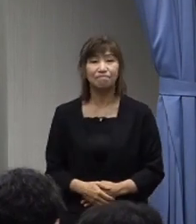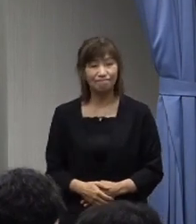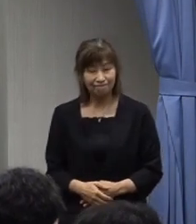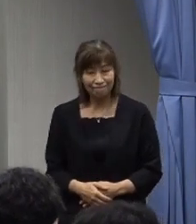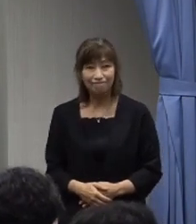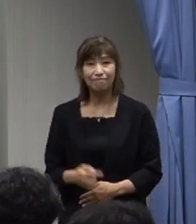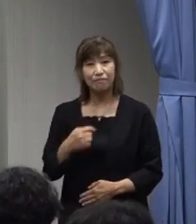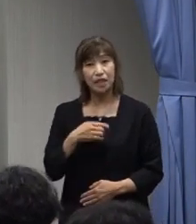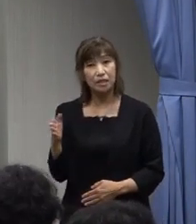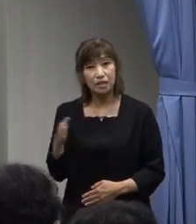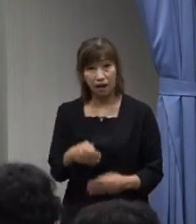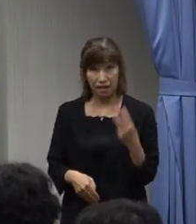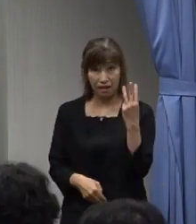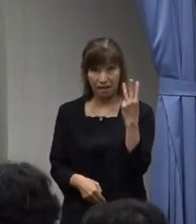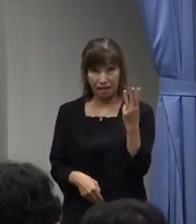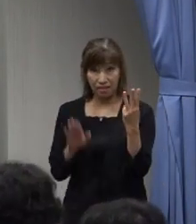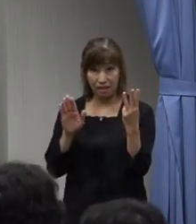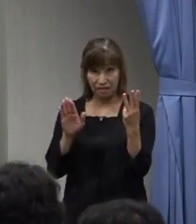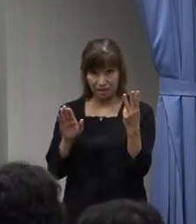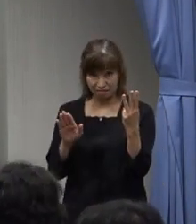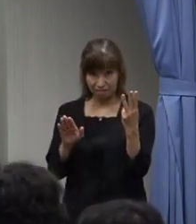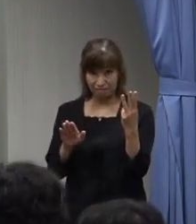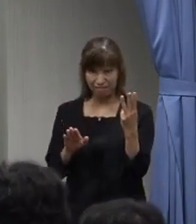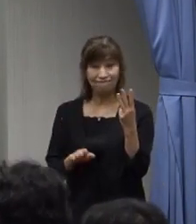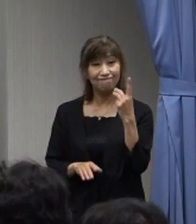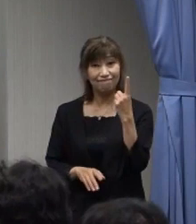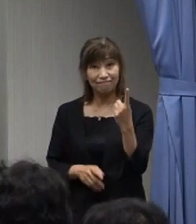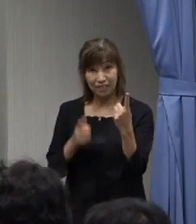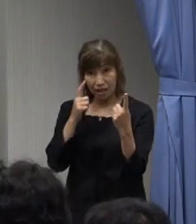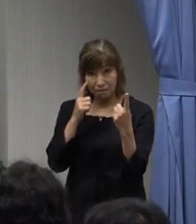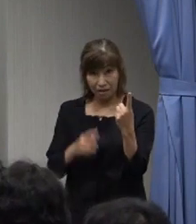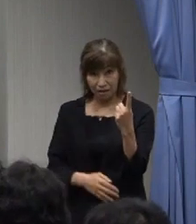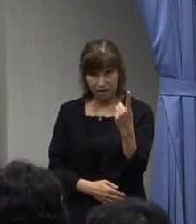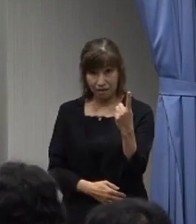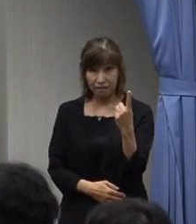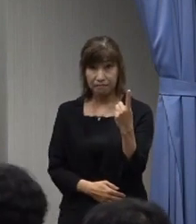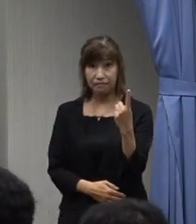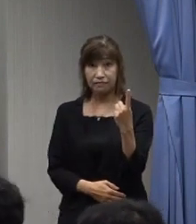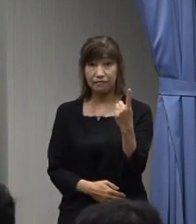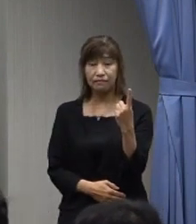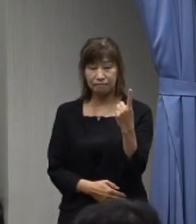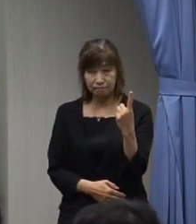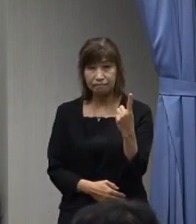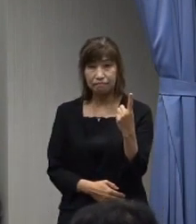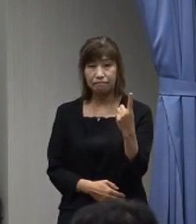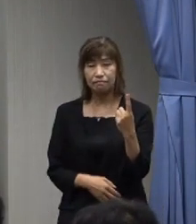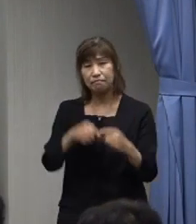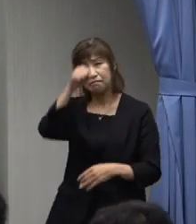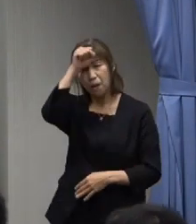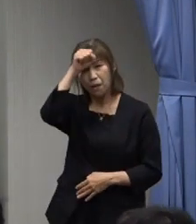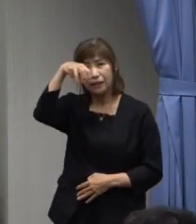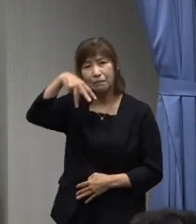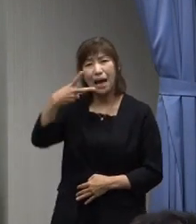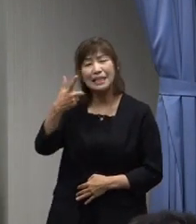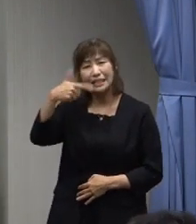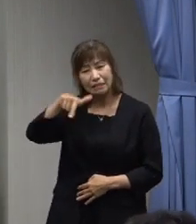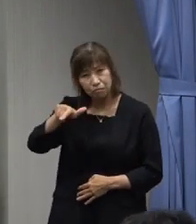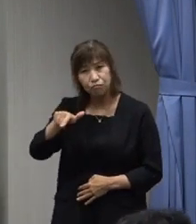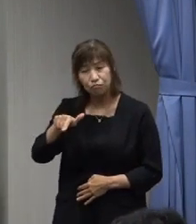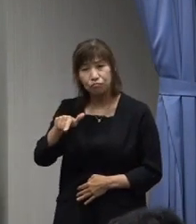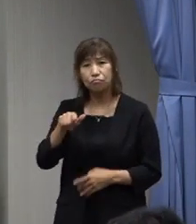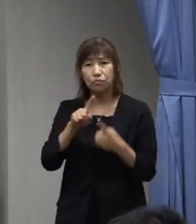い、私からは3点です。1点目です。マシン、風疹についてです